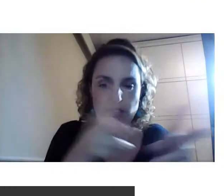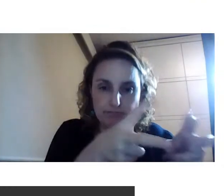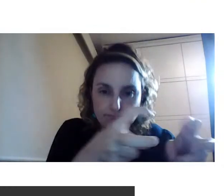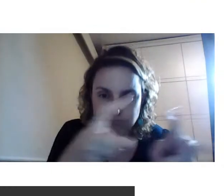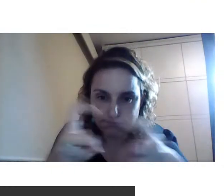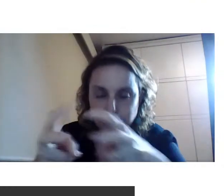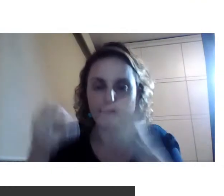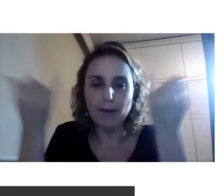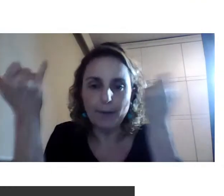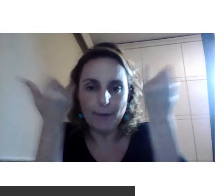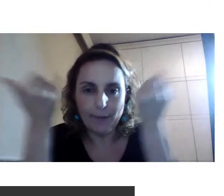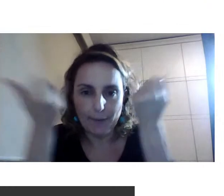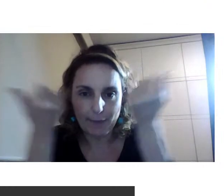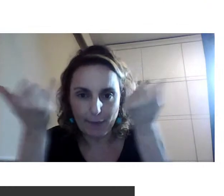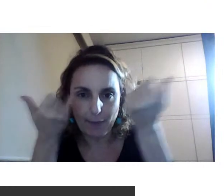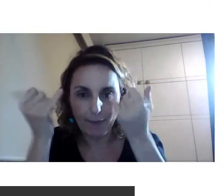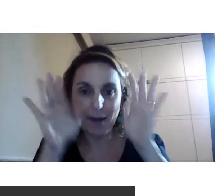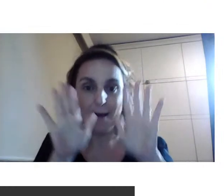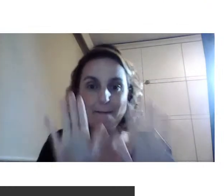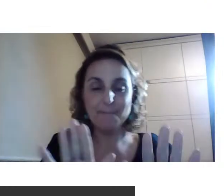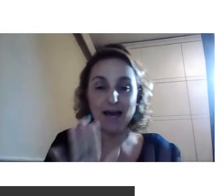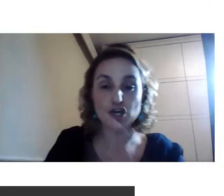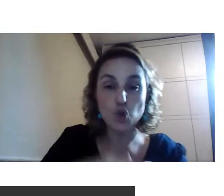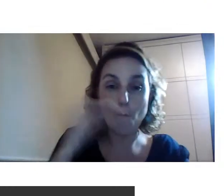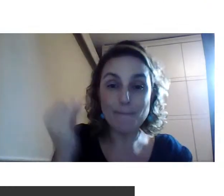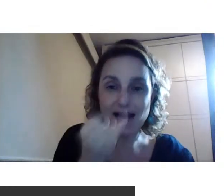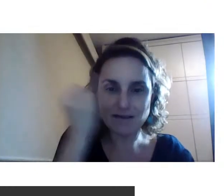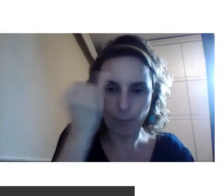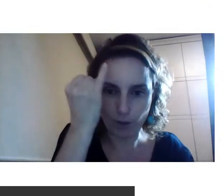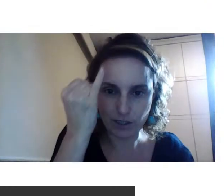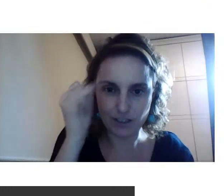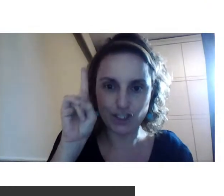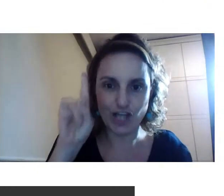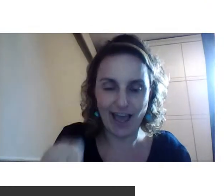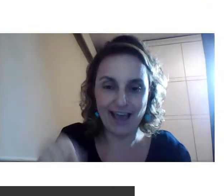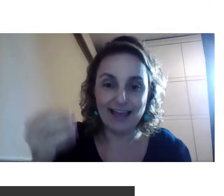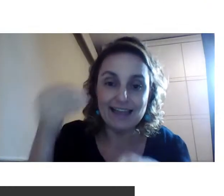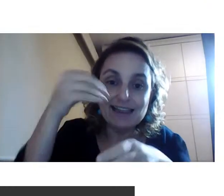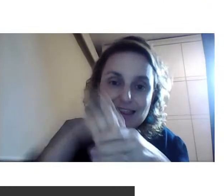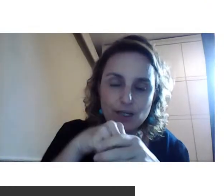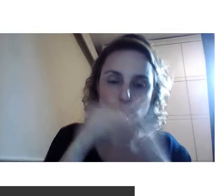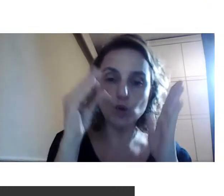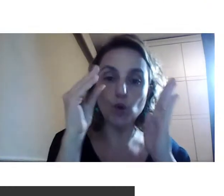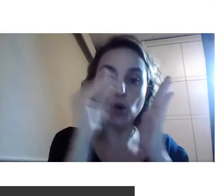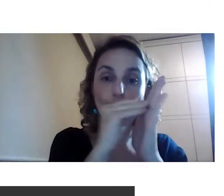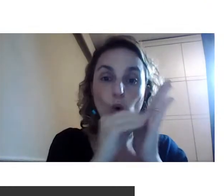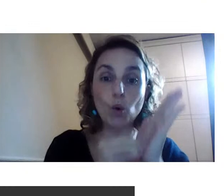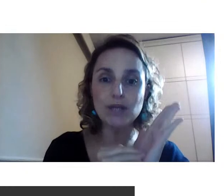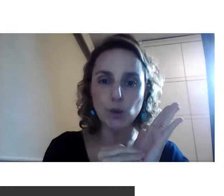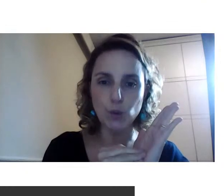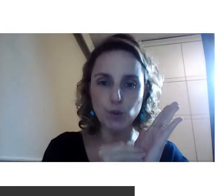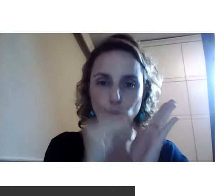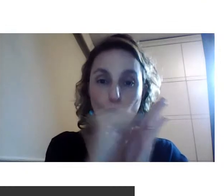é que auxiliam a gente a ter acesso às informações